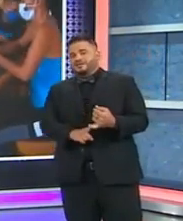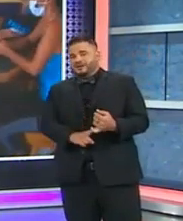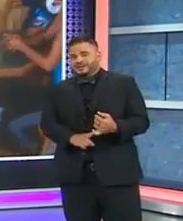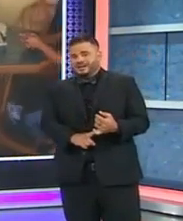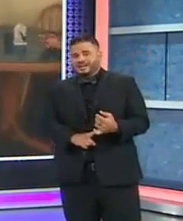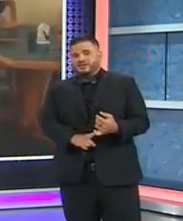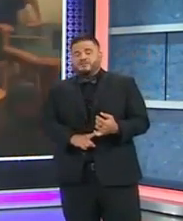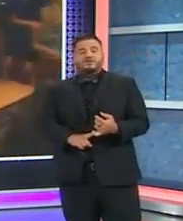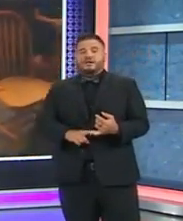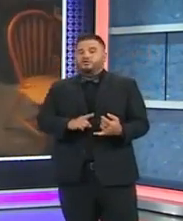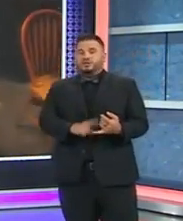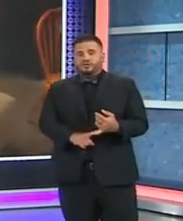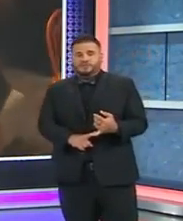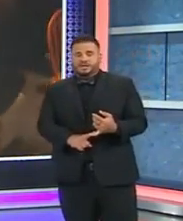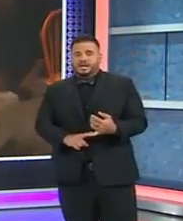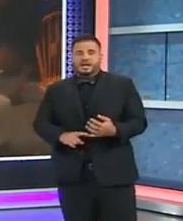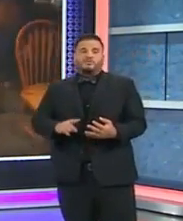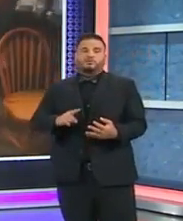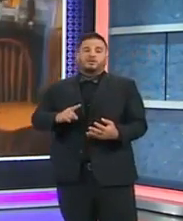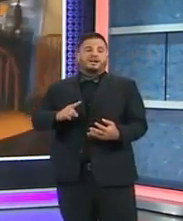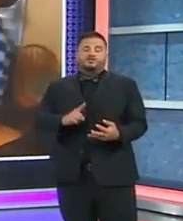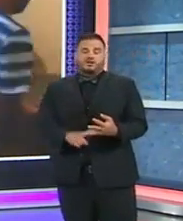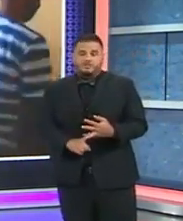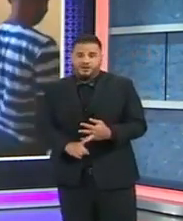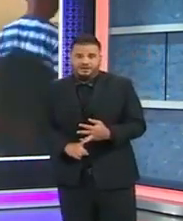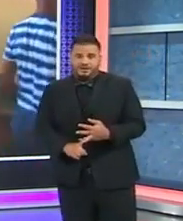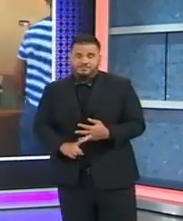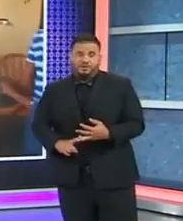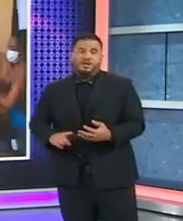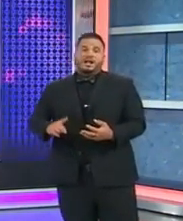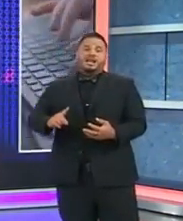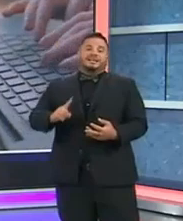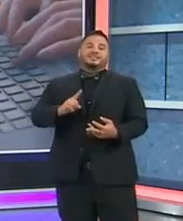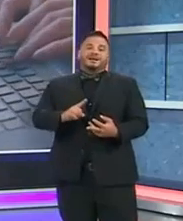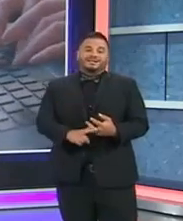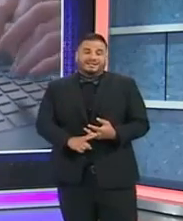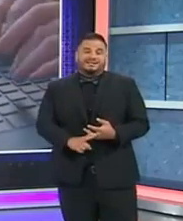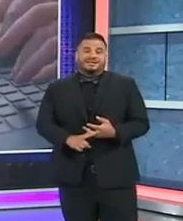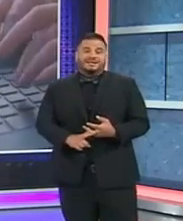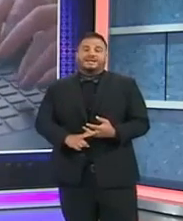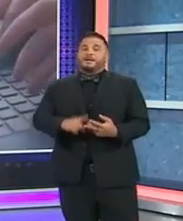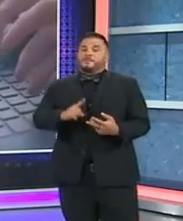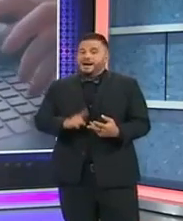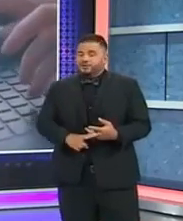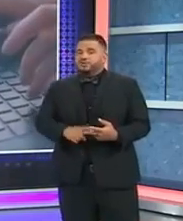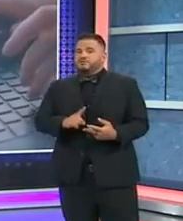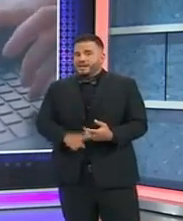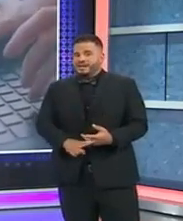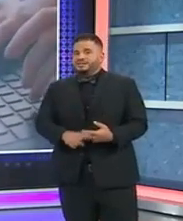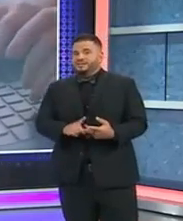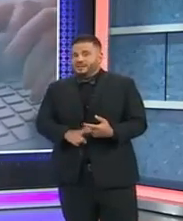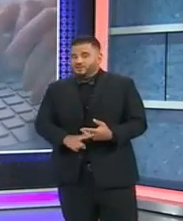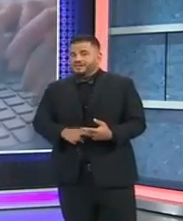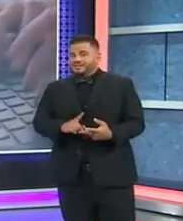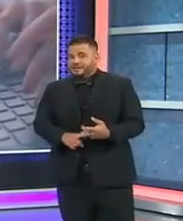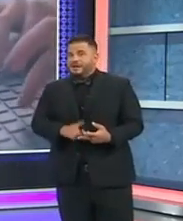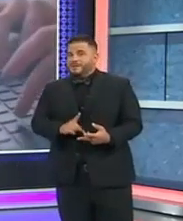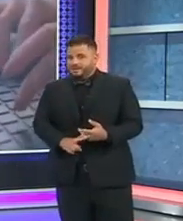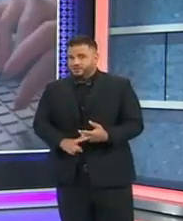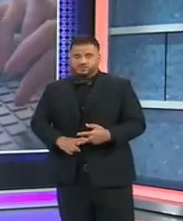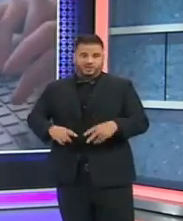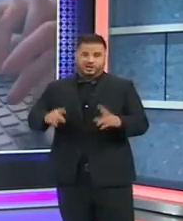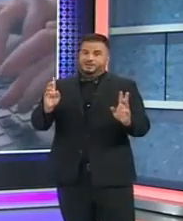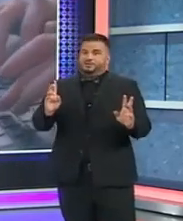fondos Restart, que eran 500 millones que no se usaron. Las computadoras que no se compraron a tiempo. Las demandas que varios tribunales entendieron que sí